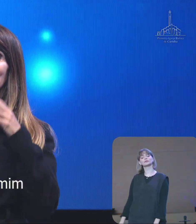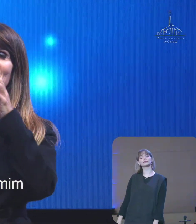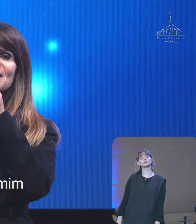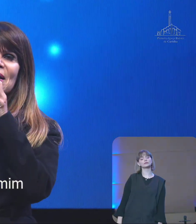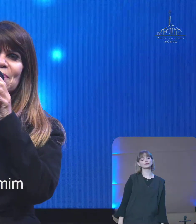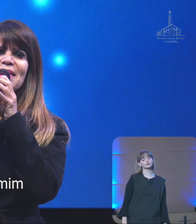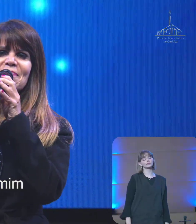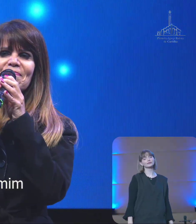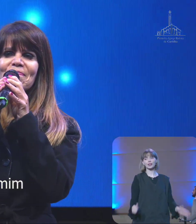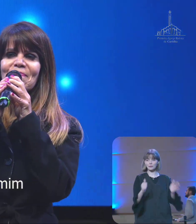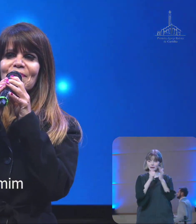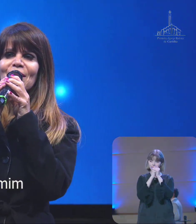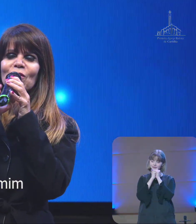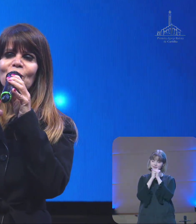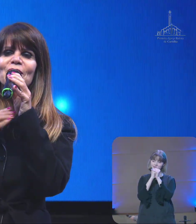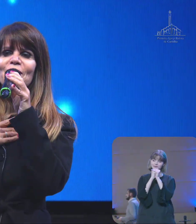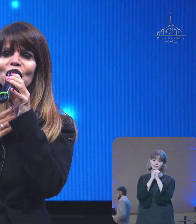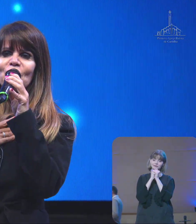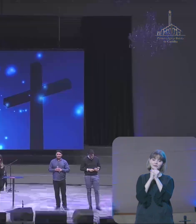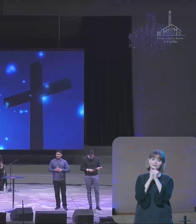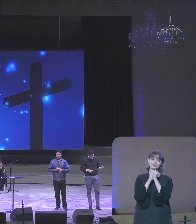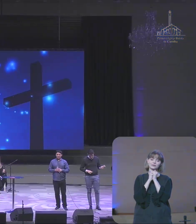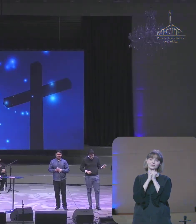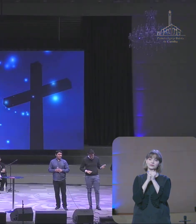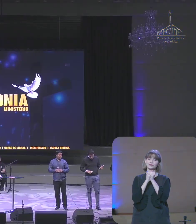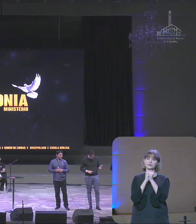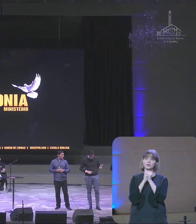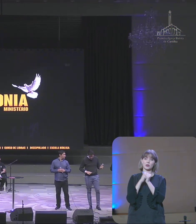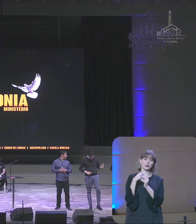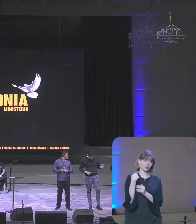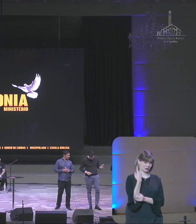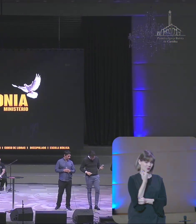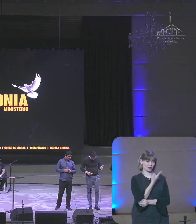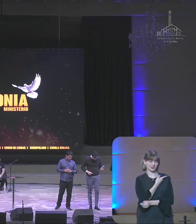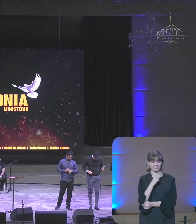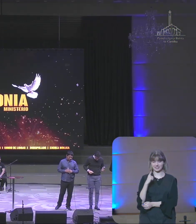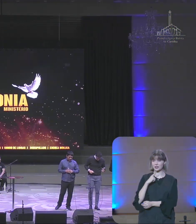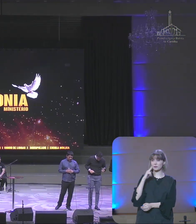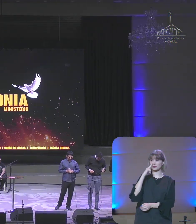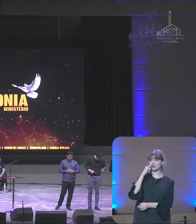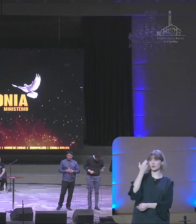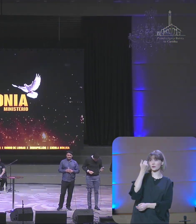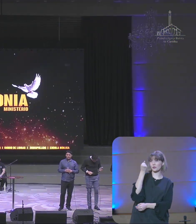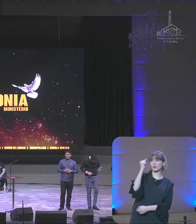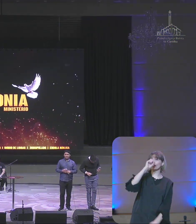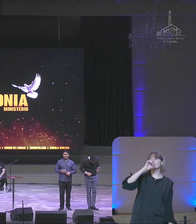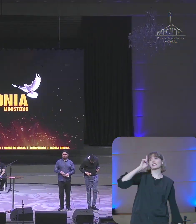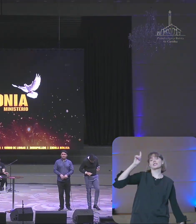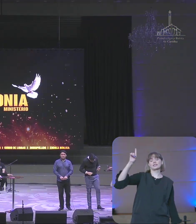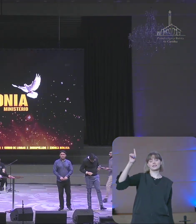luz. Amém? Somos revestidos pelo Senhor, somos dele. Louvado seja o Senhor.